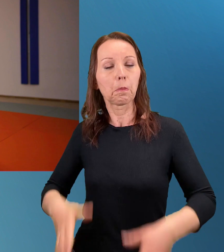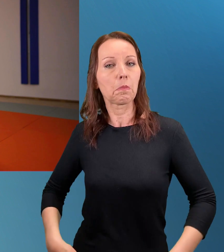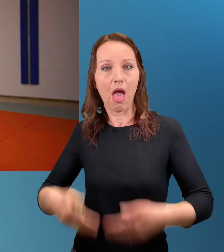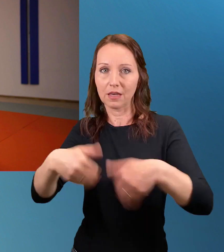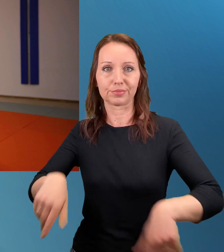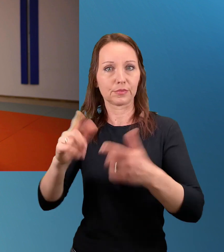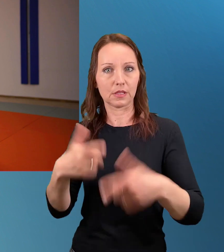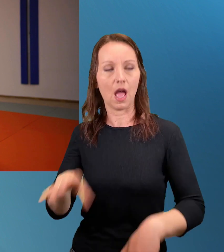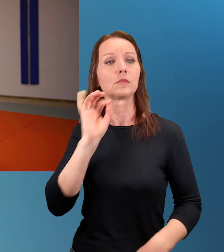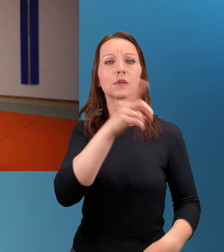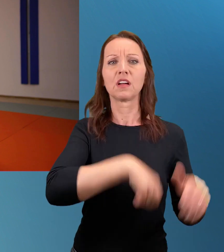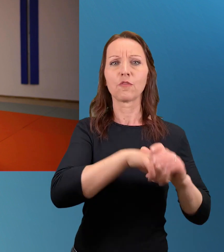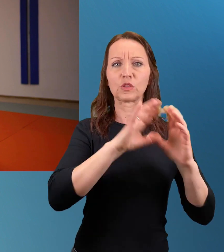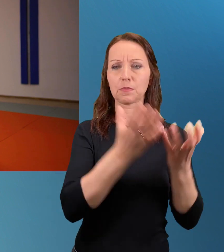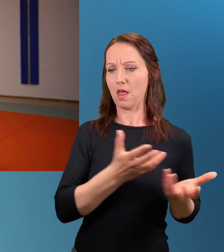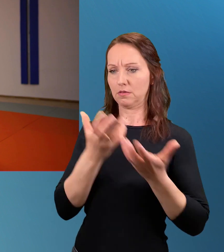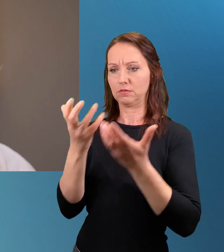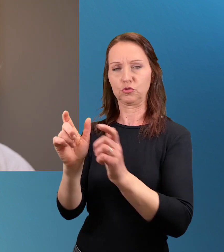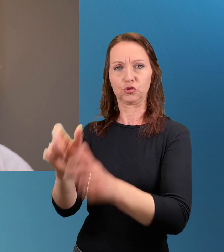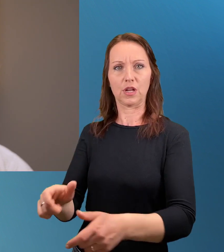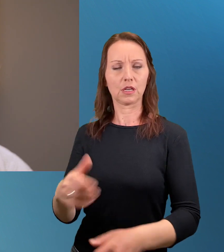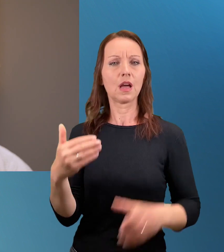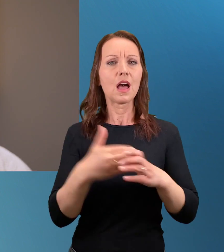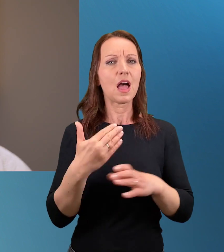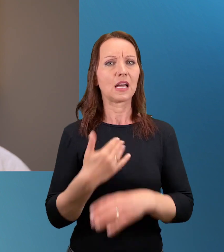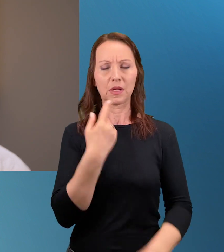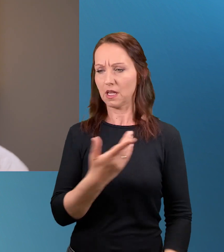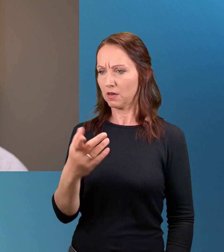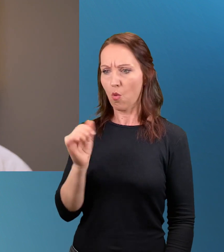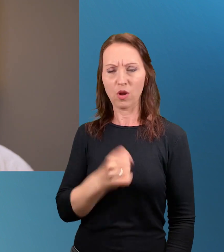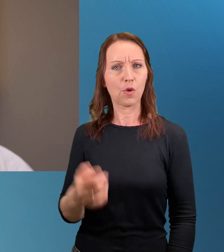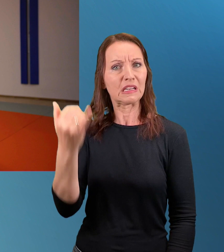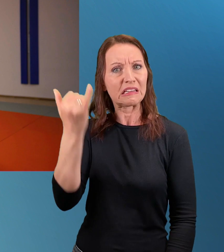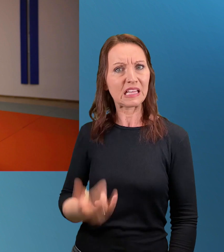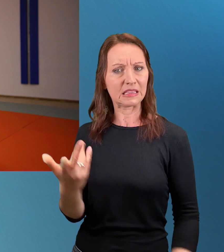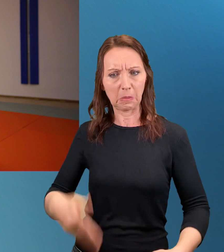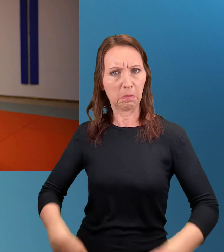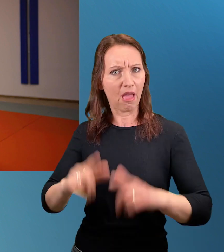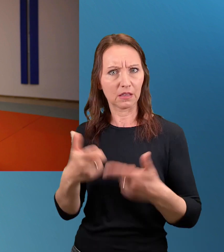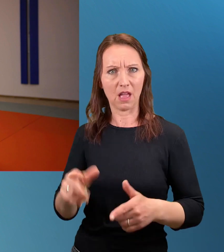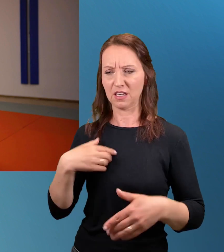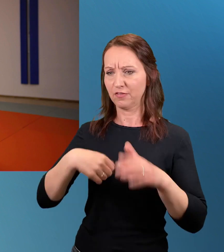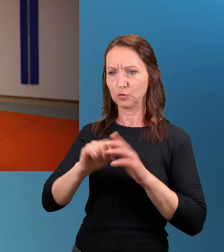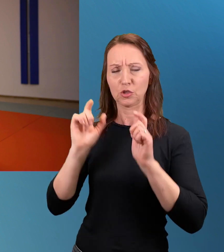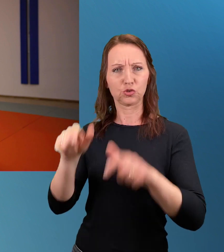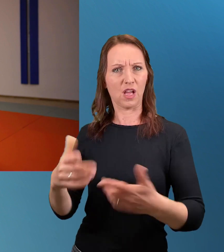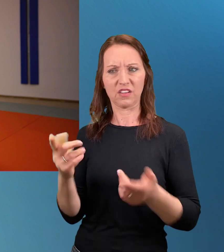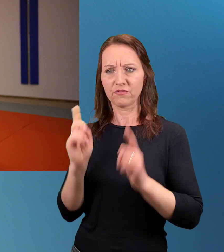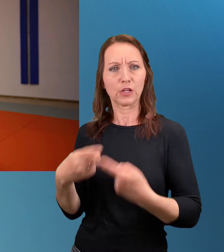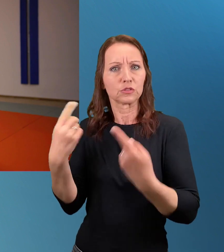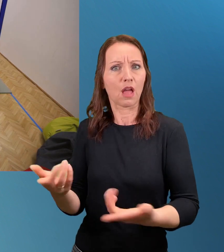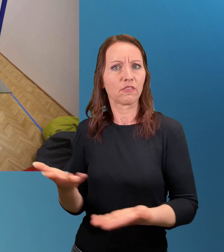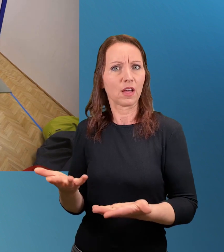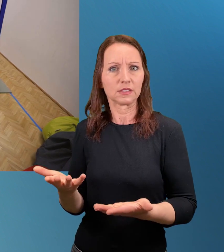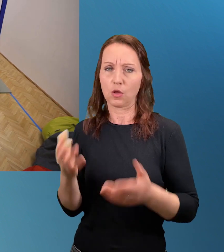bekommen hat. Und mein Ex-Mann hat gesagt, es darf ja nicht wahr sein, dass man einem Kind ein Fußball schenkt. Was soll der mit dem Fußball